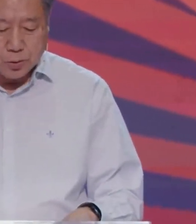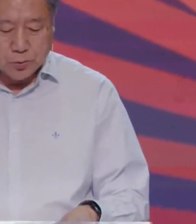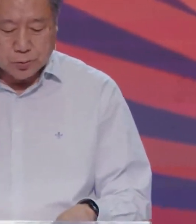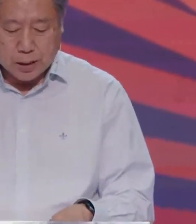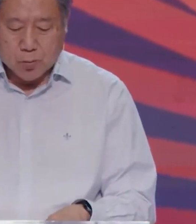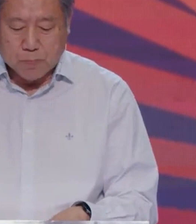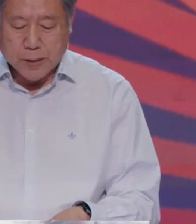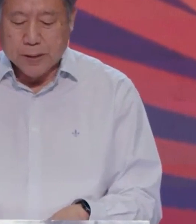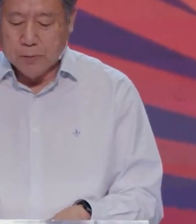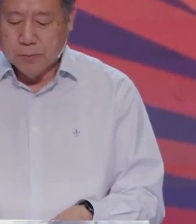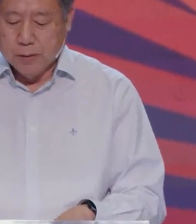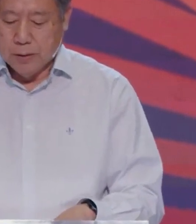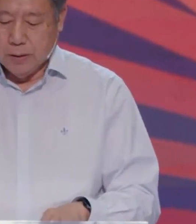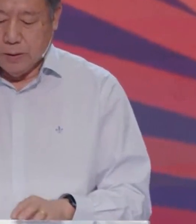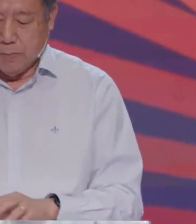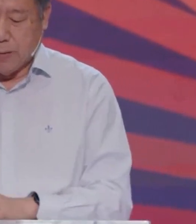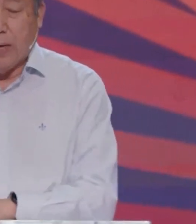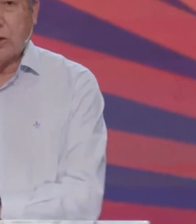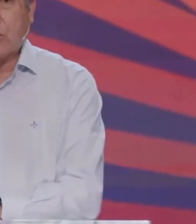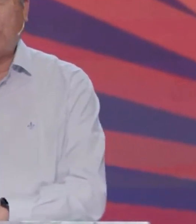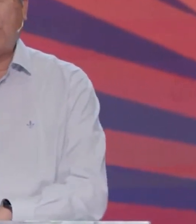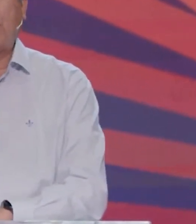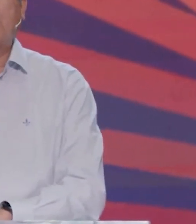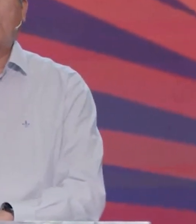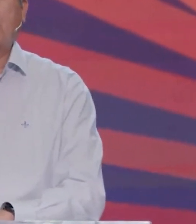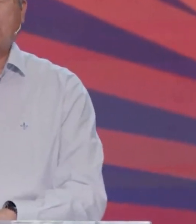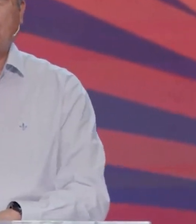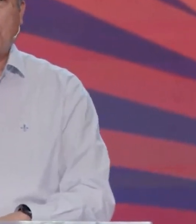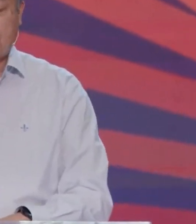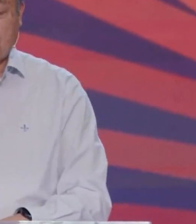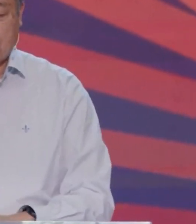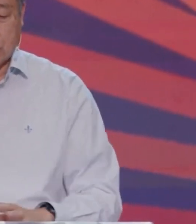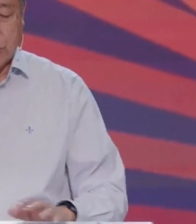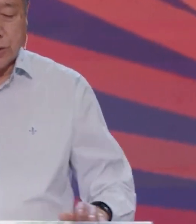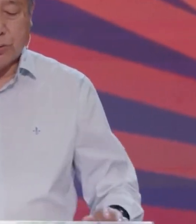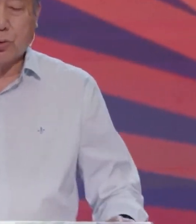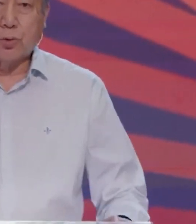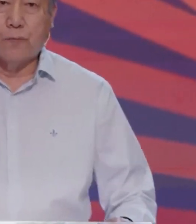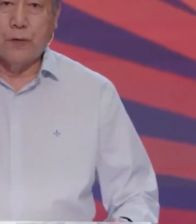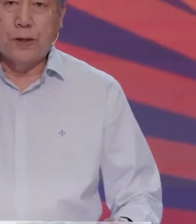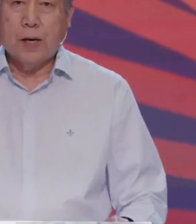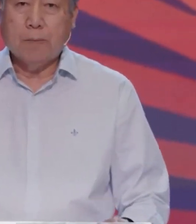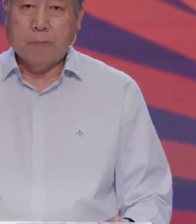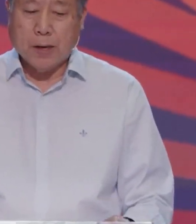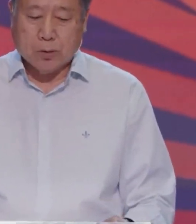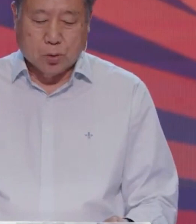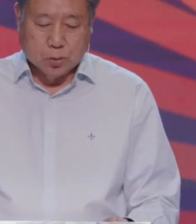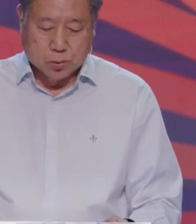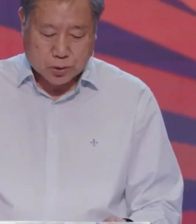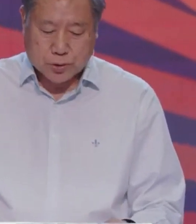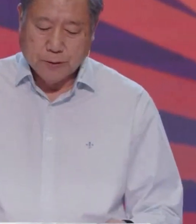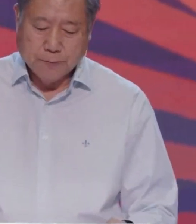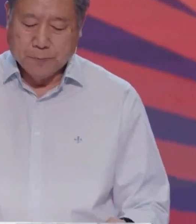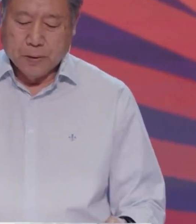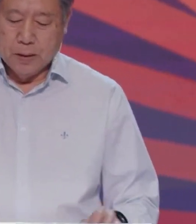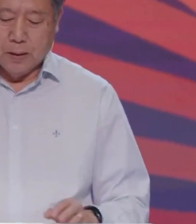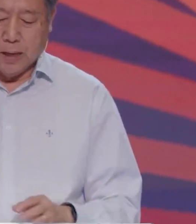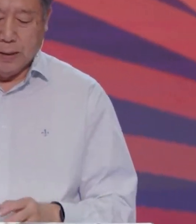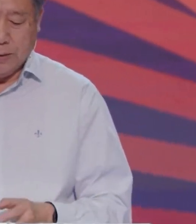e amigas que nos acompanham para mais uma transmissão do Instituto Vida para